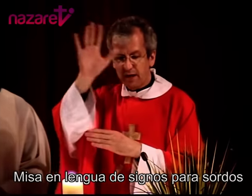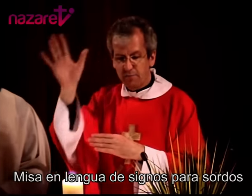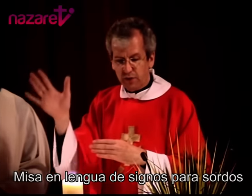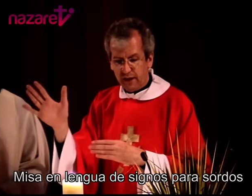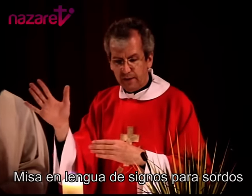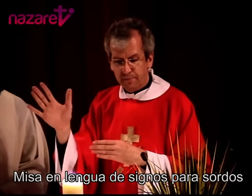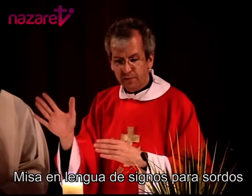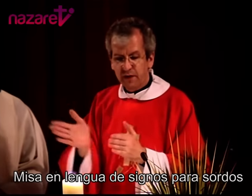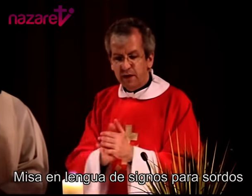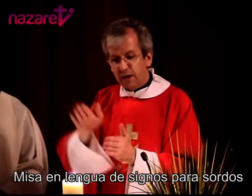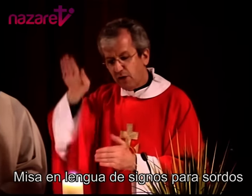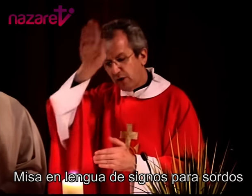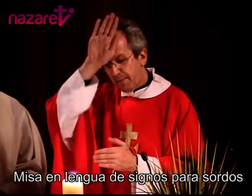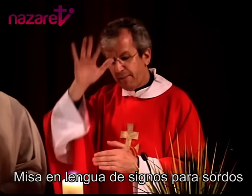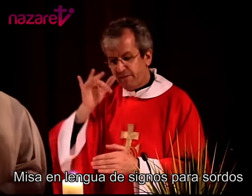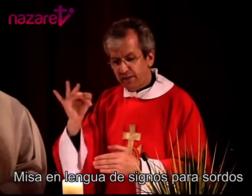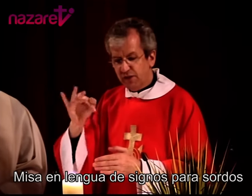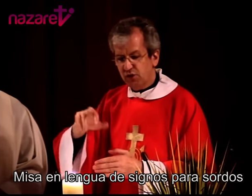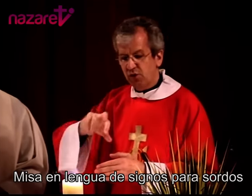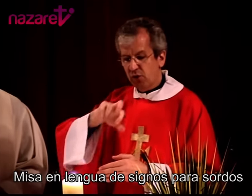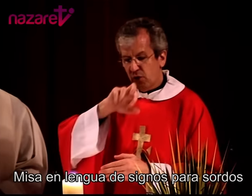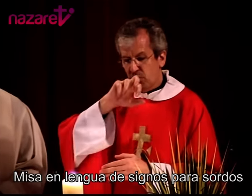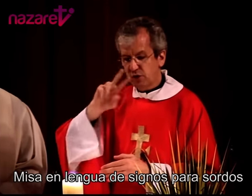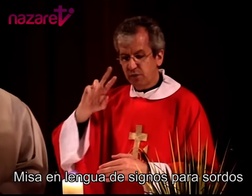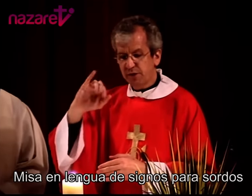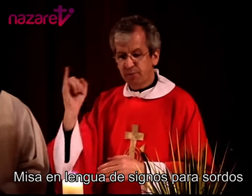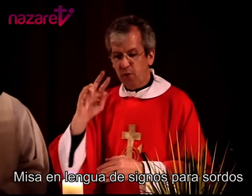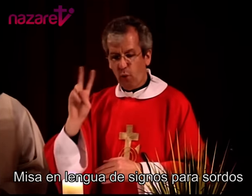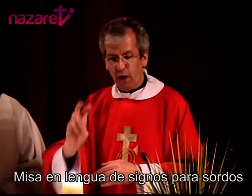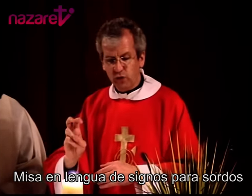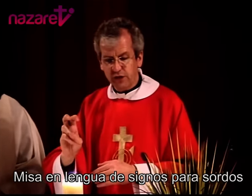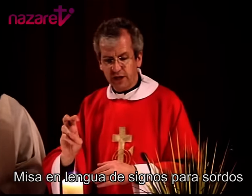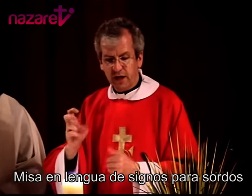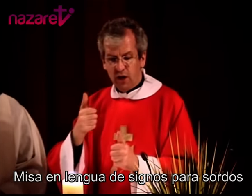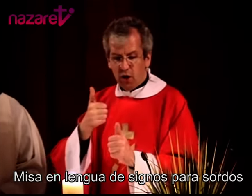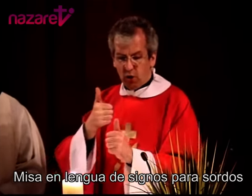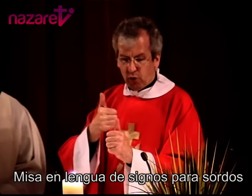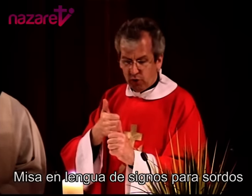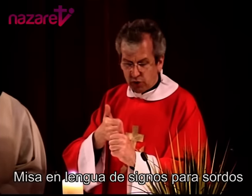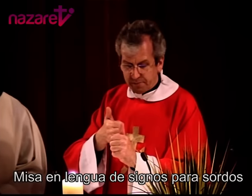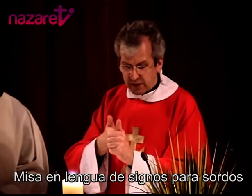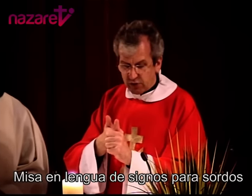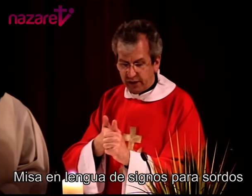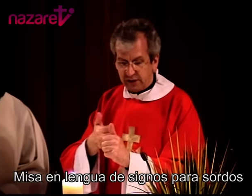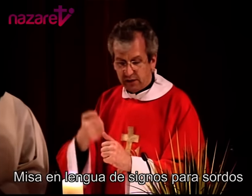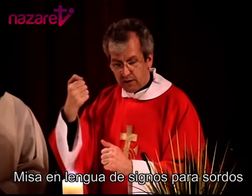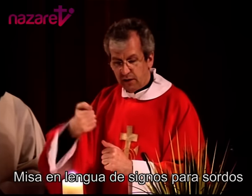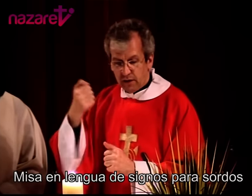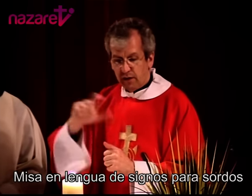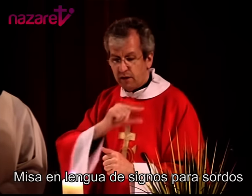vida inmortal. Y con el Papa Francisco, con nuestro obispo Juan José, con los